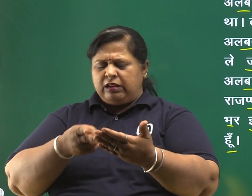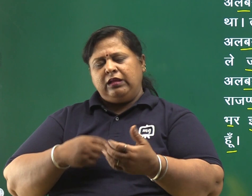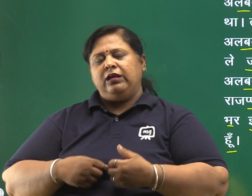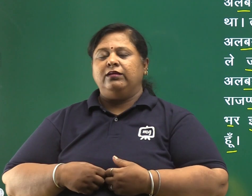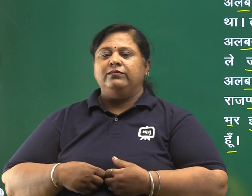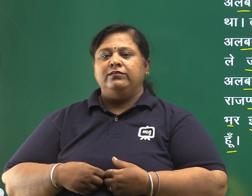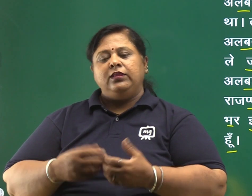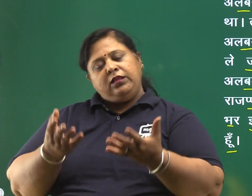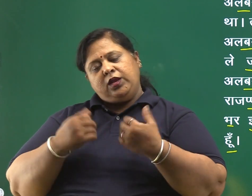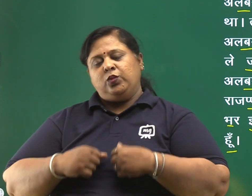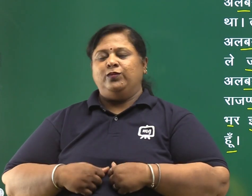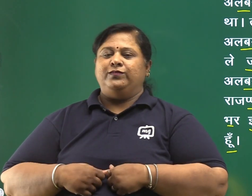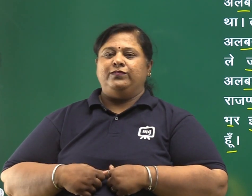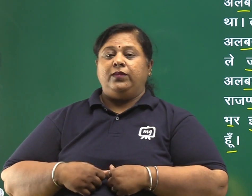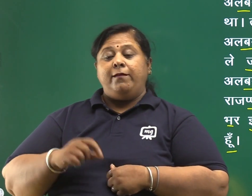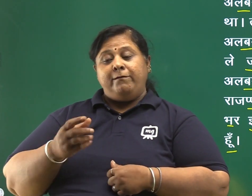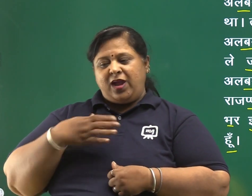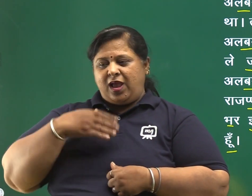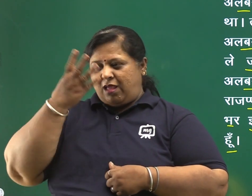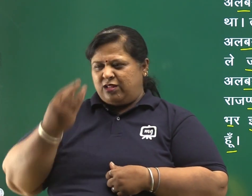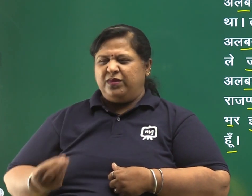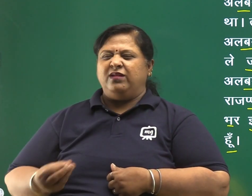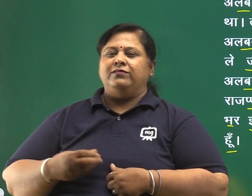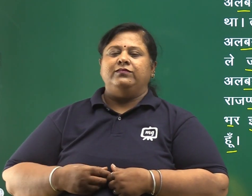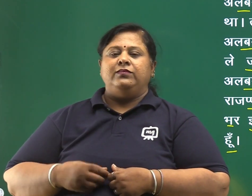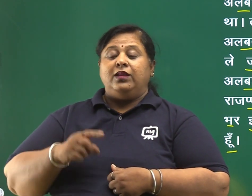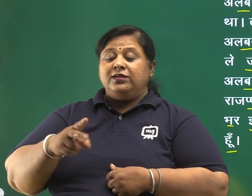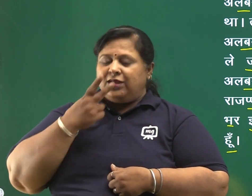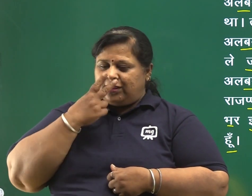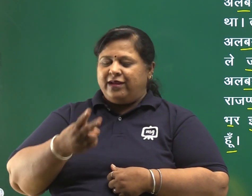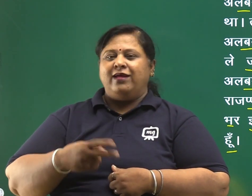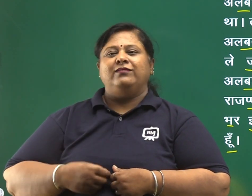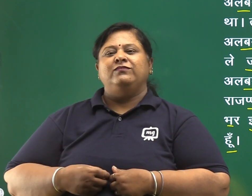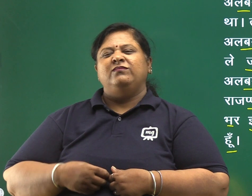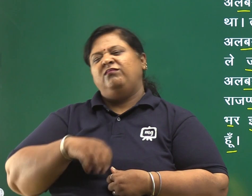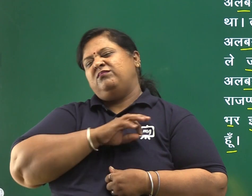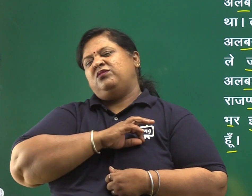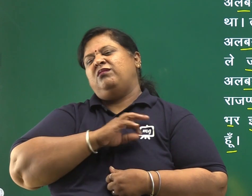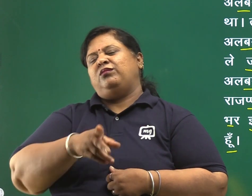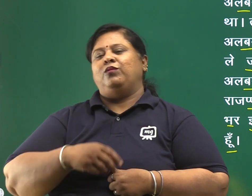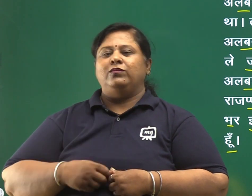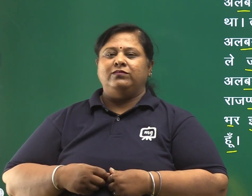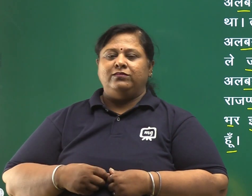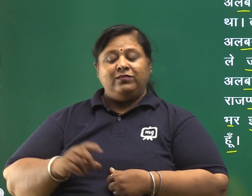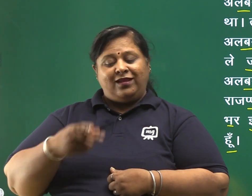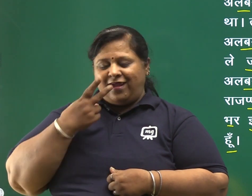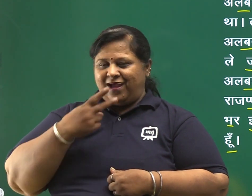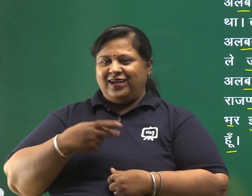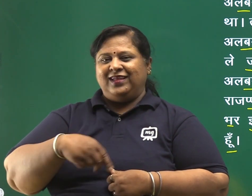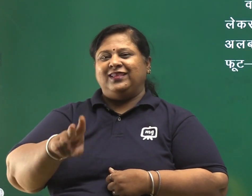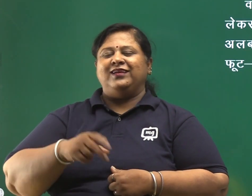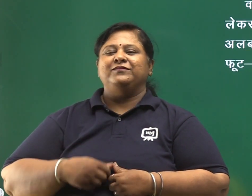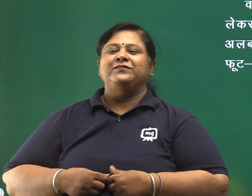लिए दे दो। मैं रात भर इसको देखना चाहता हूँ। आगे देखते